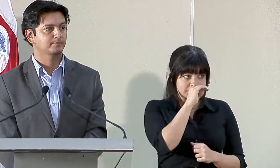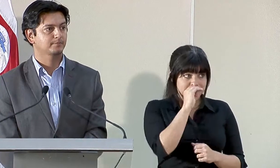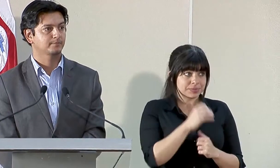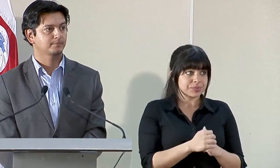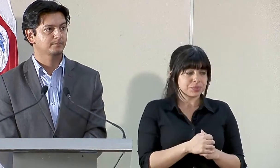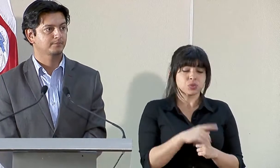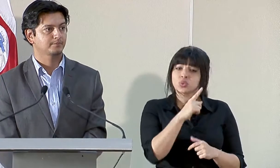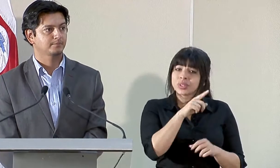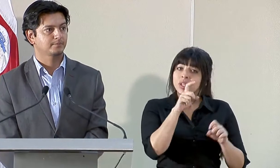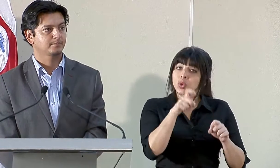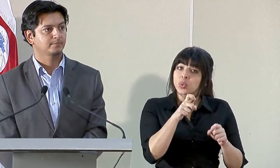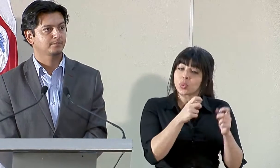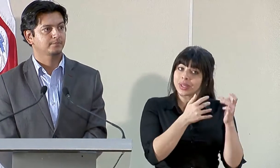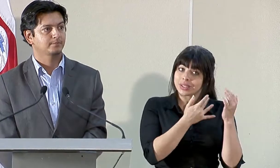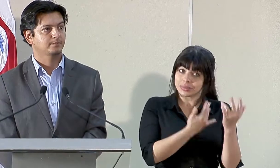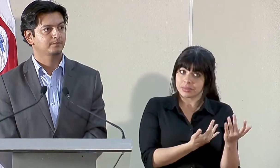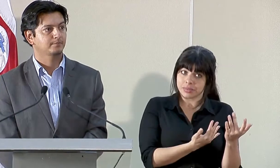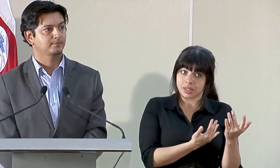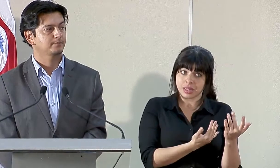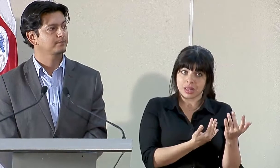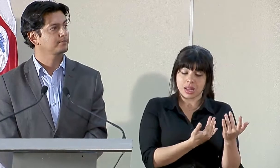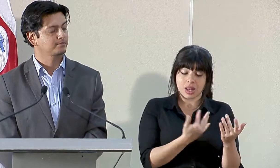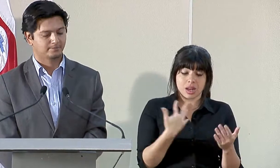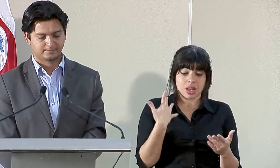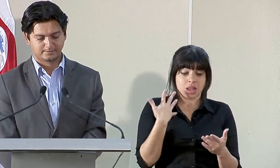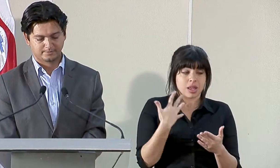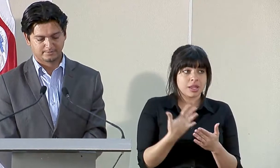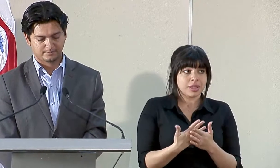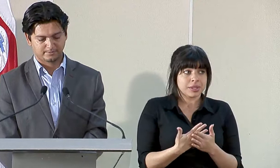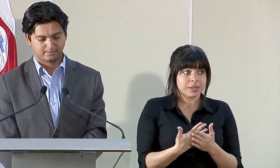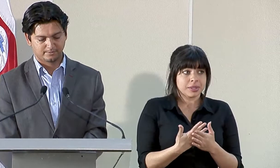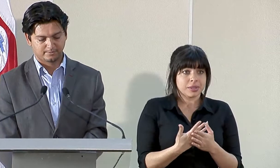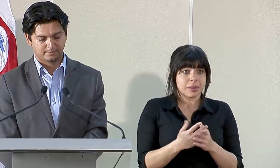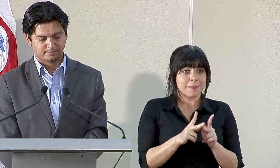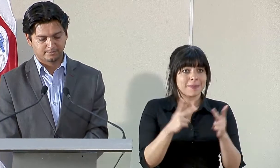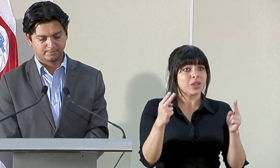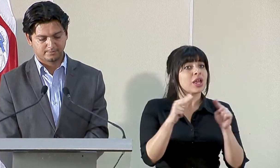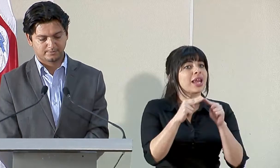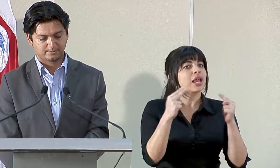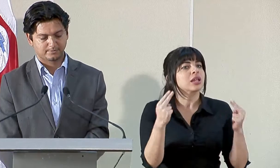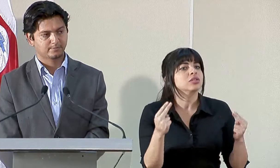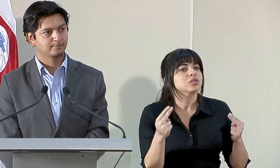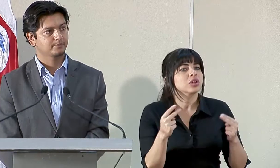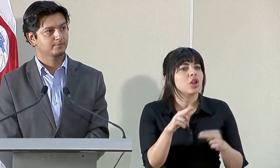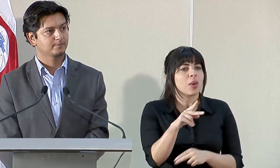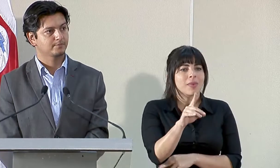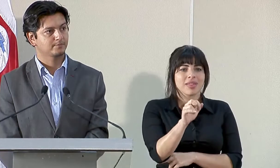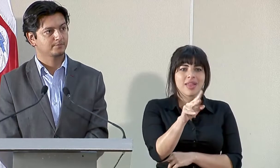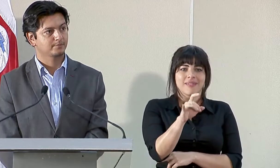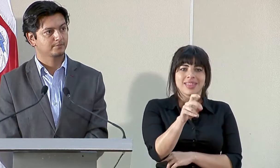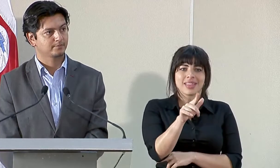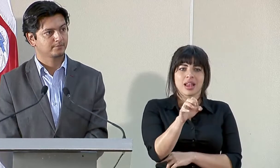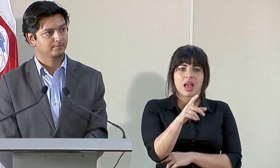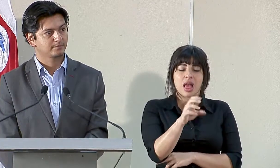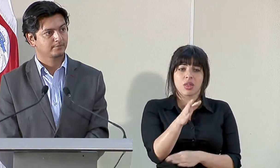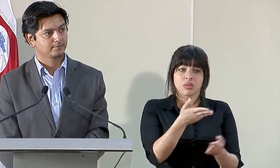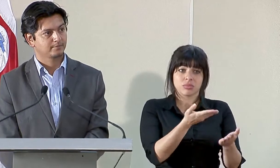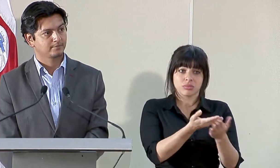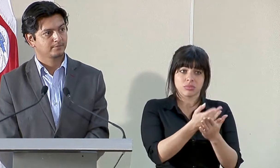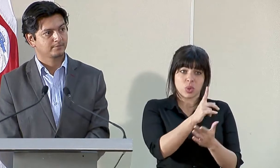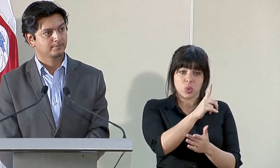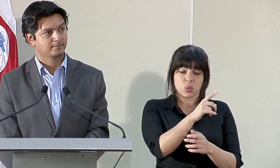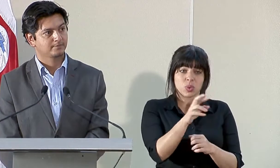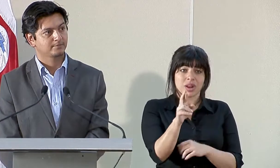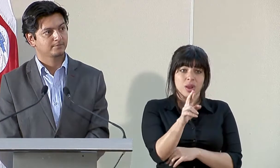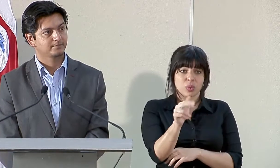¿se tuvo usted que esperar a que el periódico La Nación y el colega David Delgado le plantearan hasta un